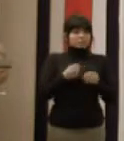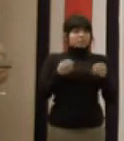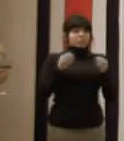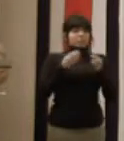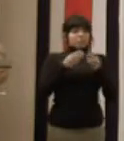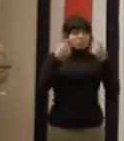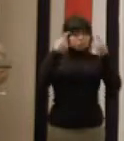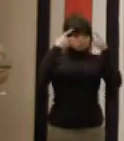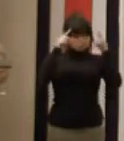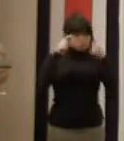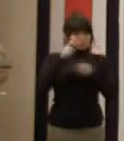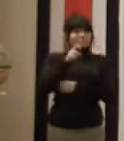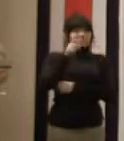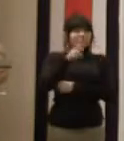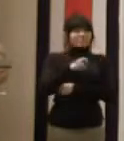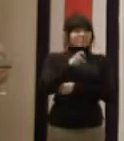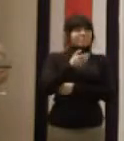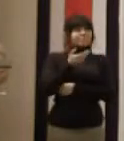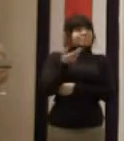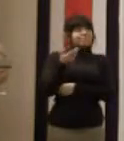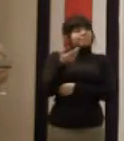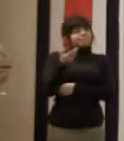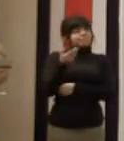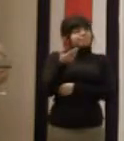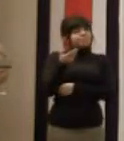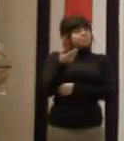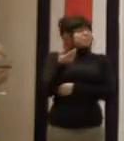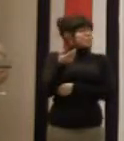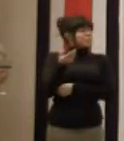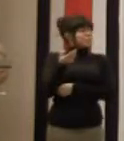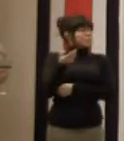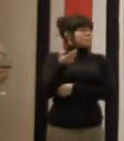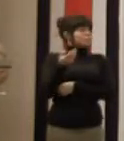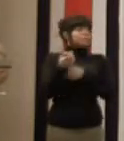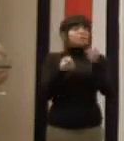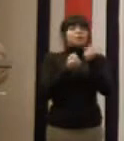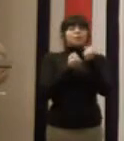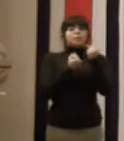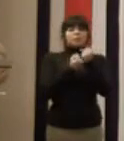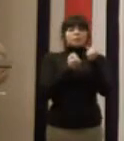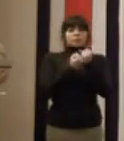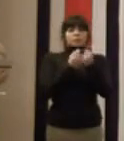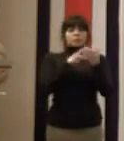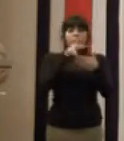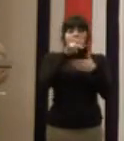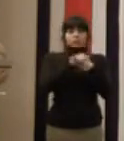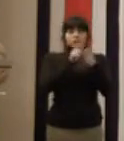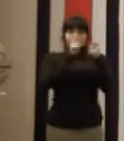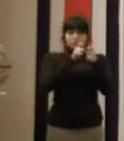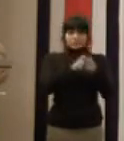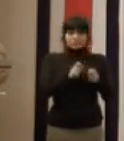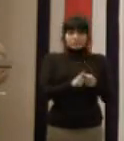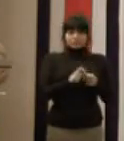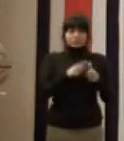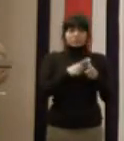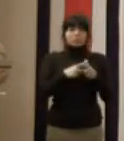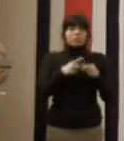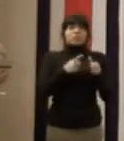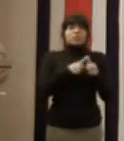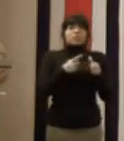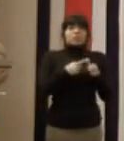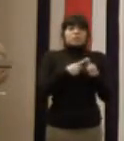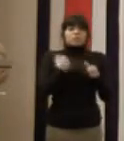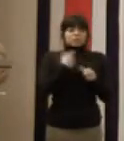materializados tendrán que ser apoyados en proyectos concretos. Entonces, primero